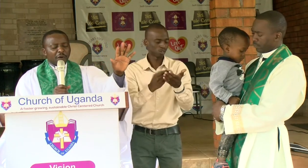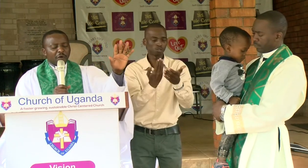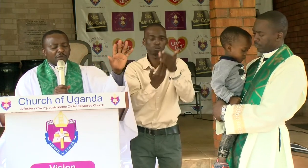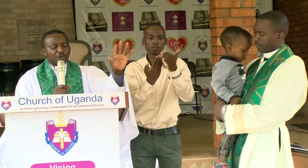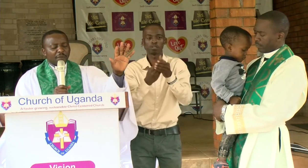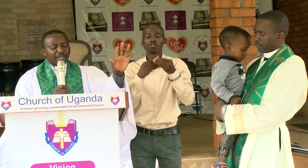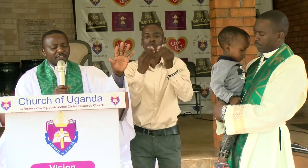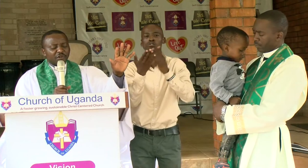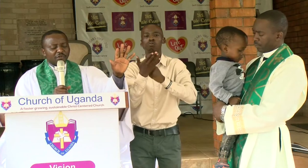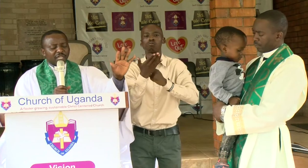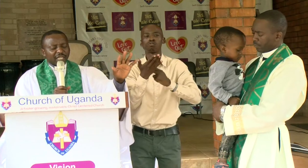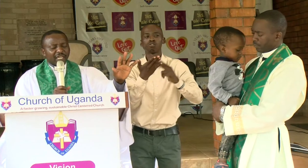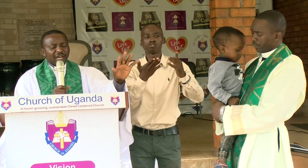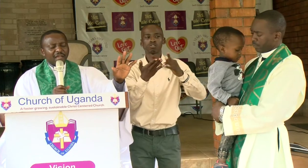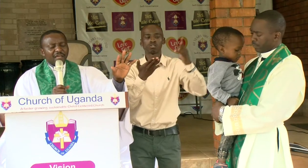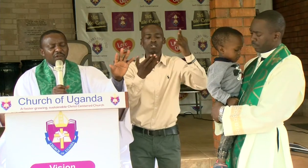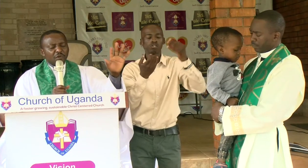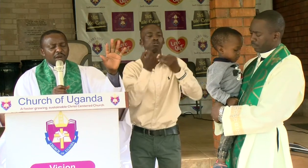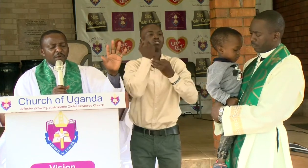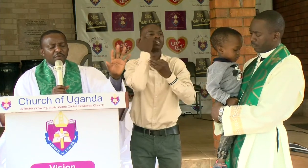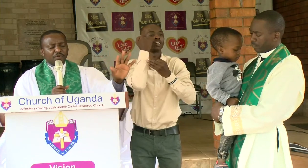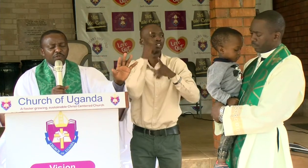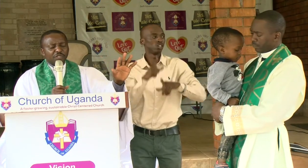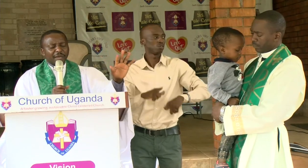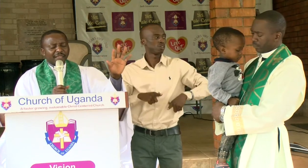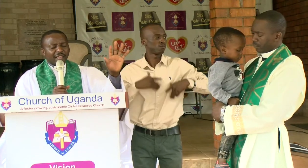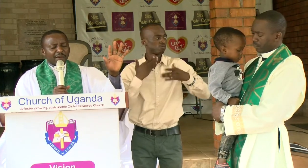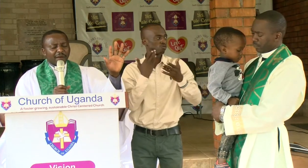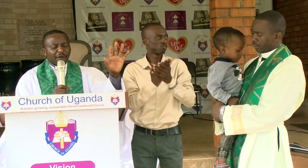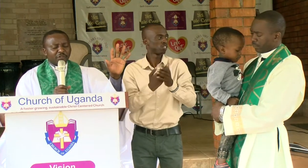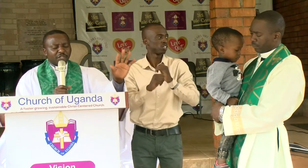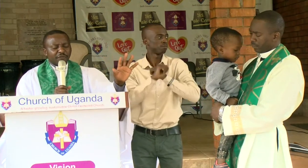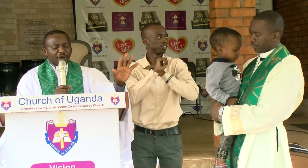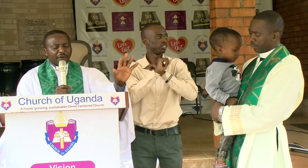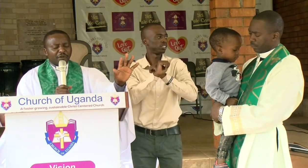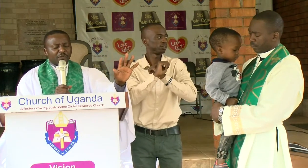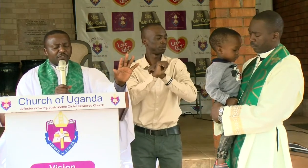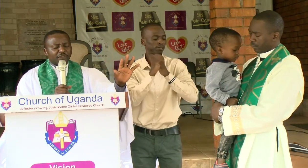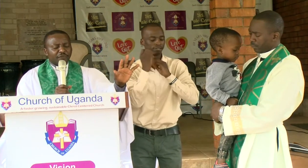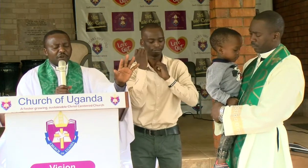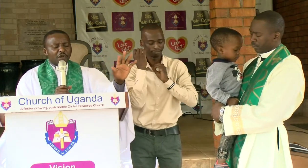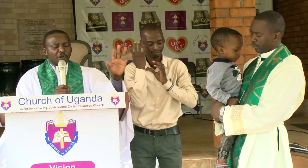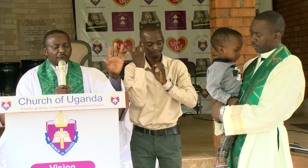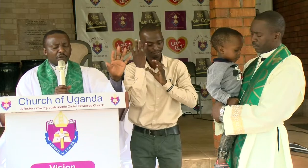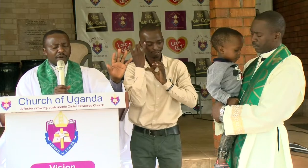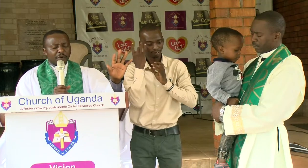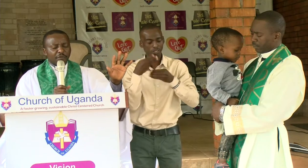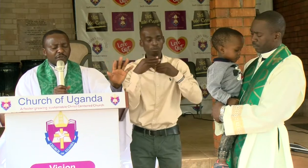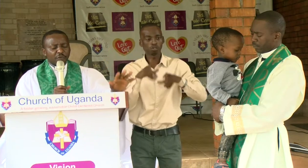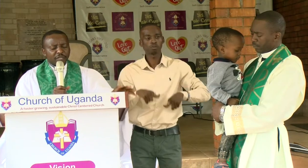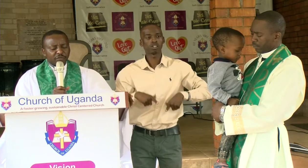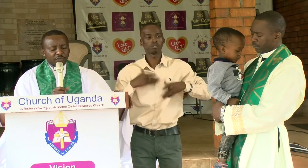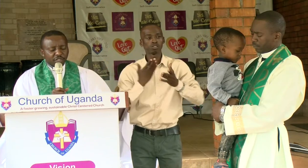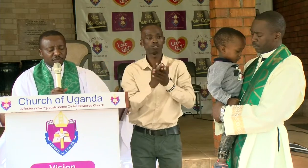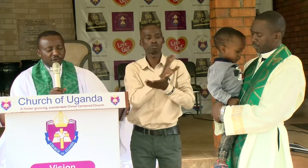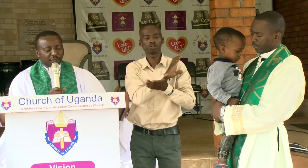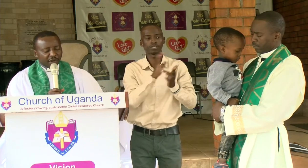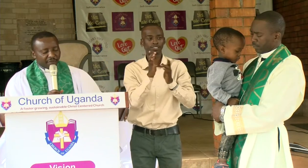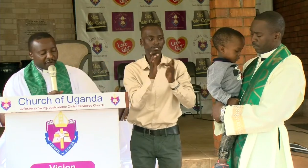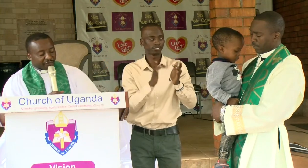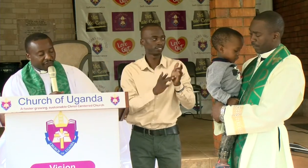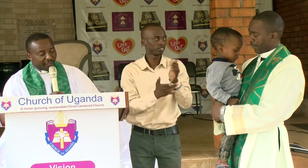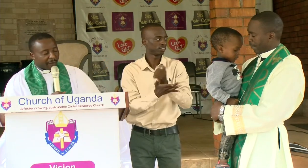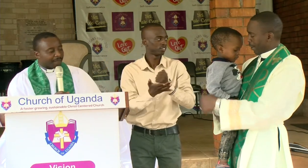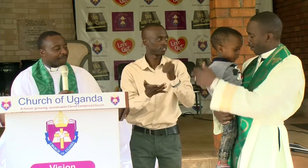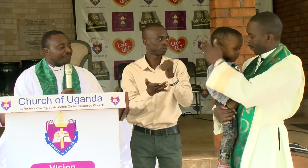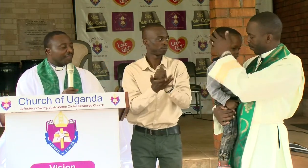okubalabirira n'okubawa omwoyo w'amagezi n'okutegeera n'obulamu obulungi, bajjanjaba abakosefu abalina obukosefu, obawa obulamu obulungi ku bwa Yesu Kristo